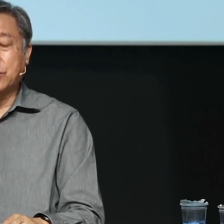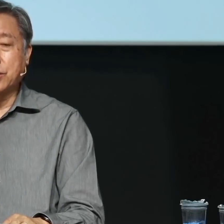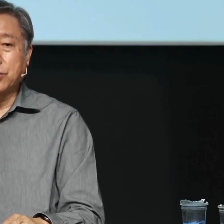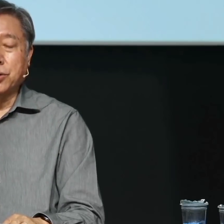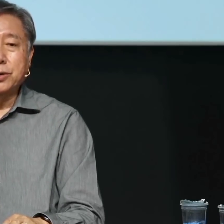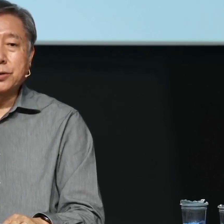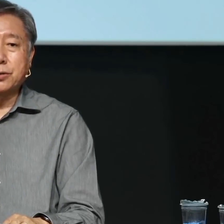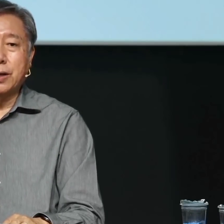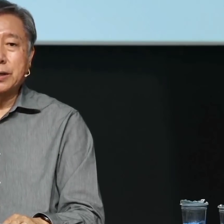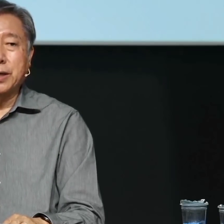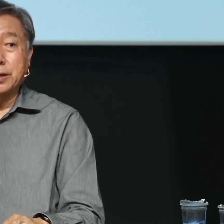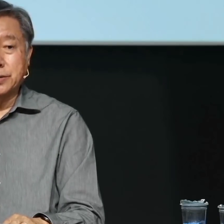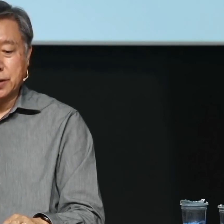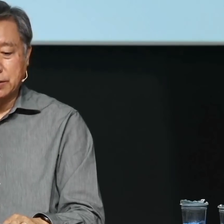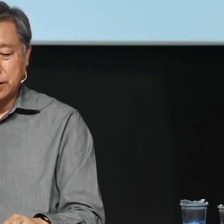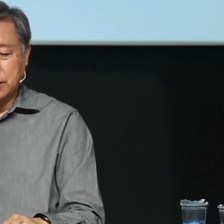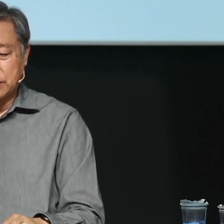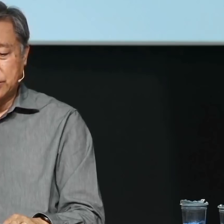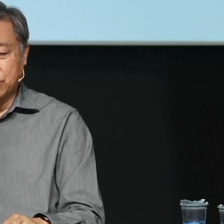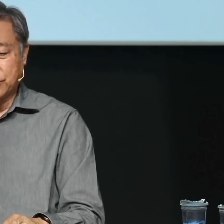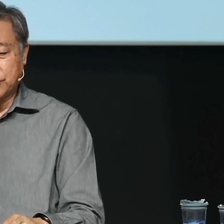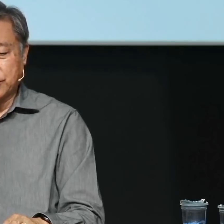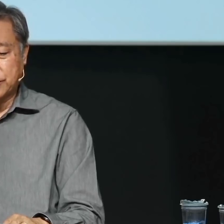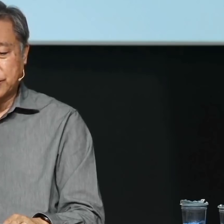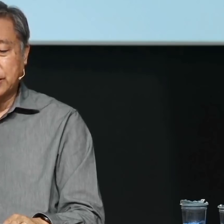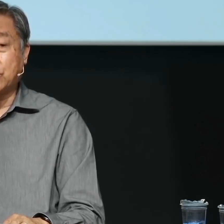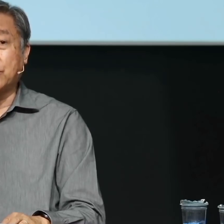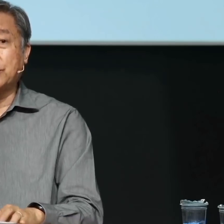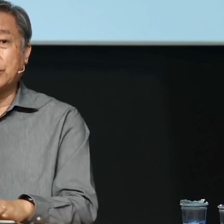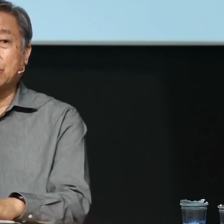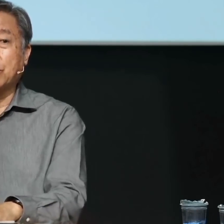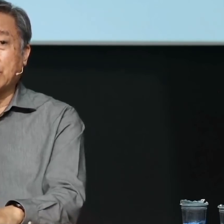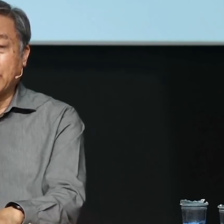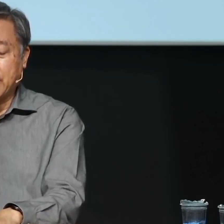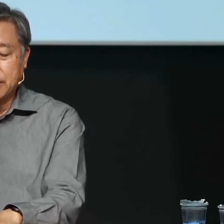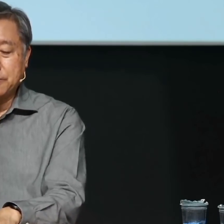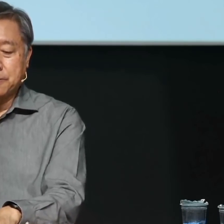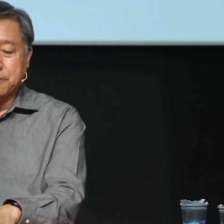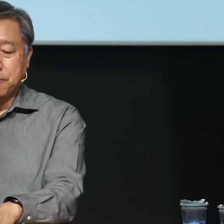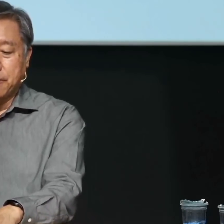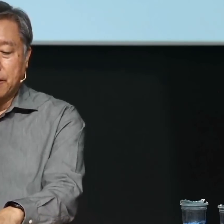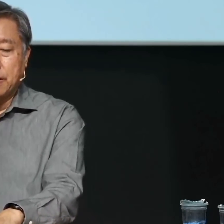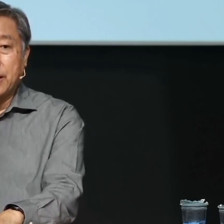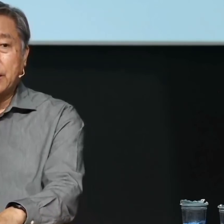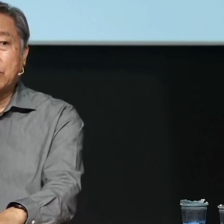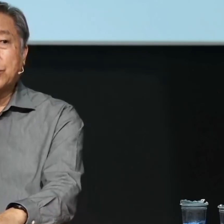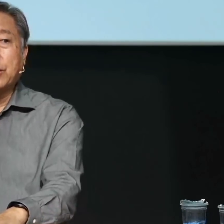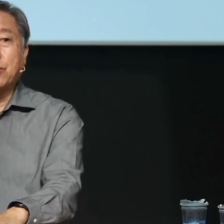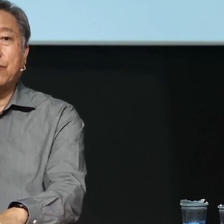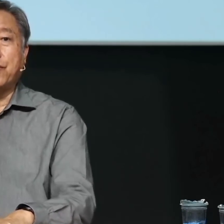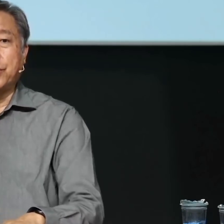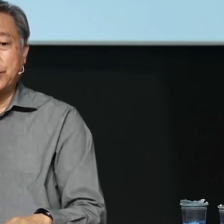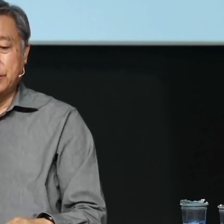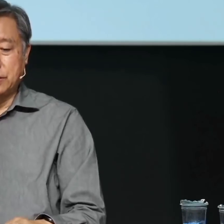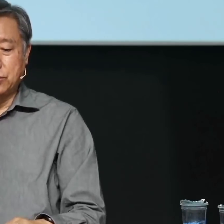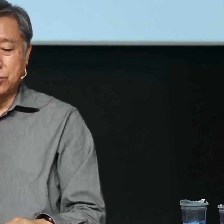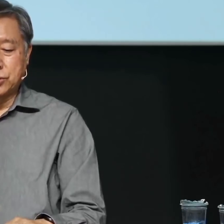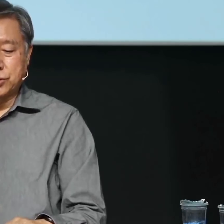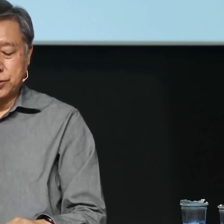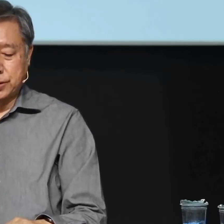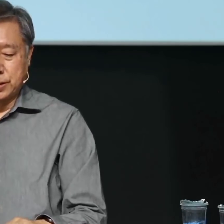várias reuniões com a liderança de todas as regiões, de toda a terra, e ali o Senhor